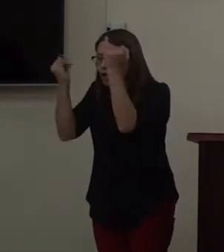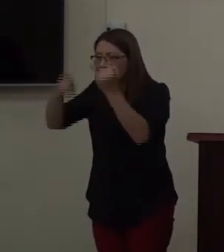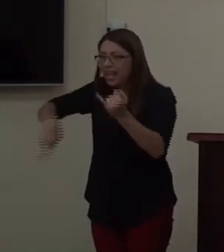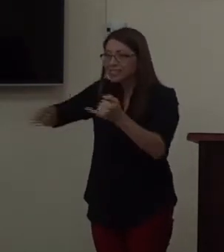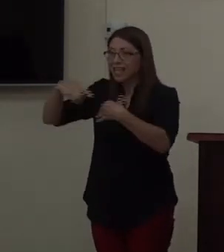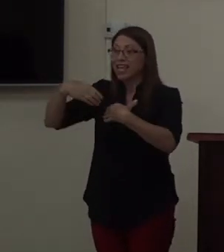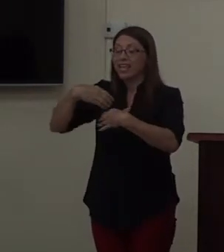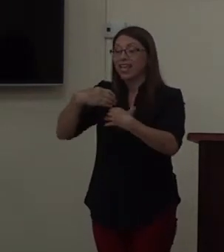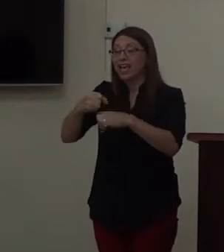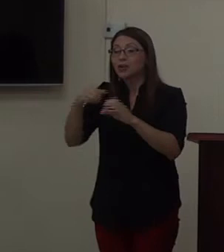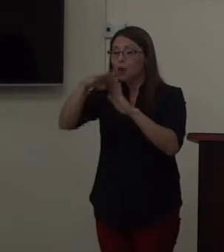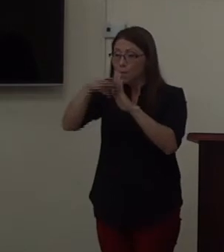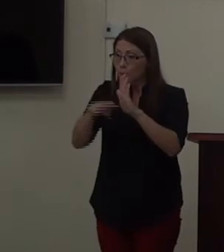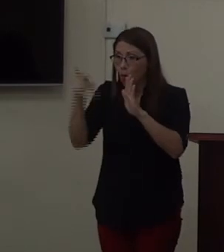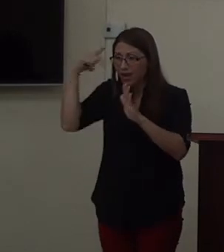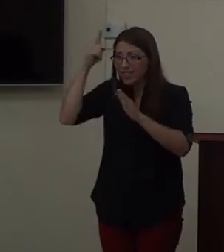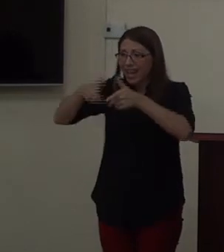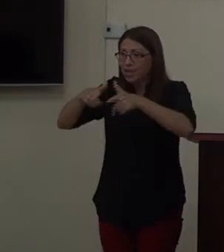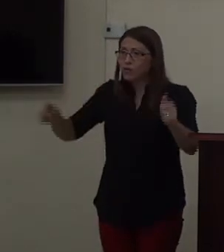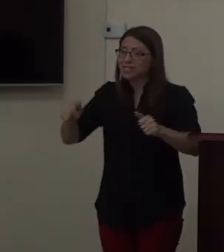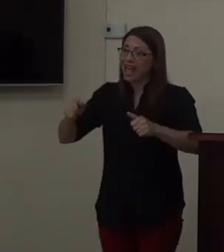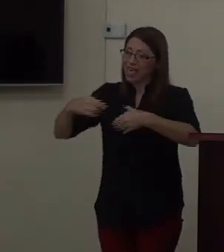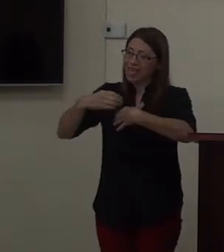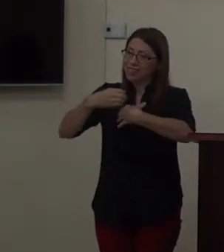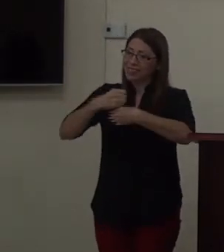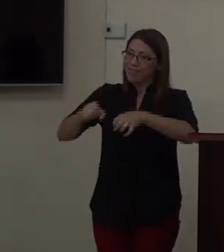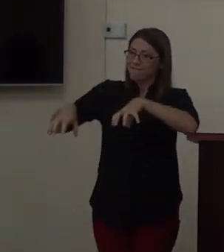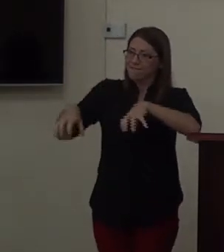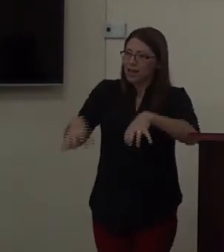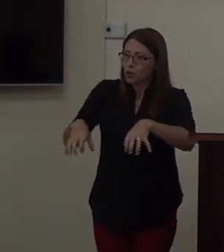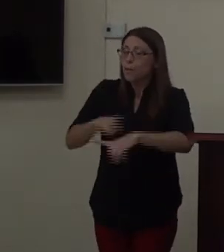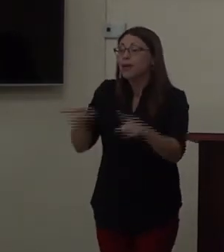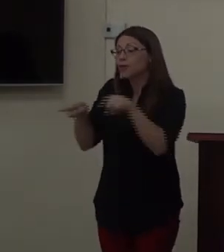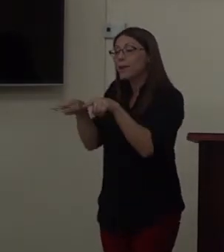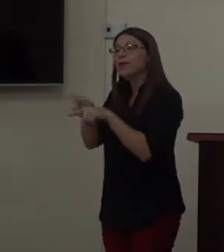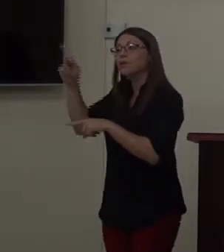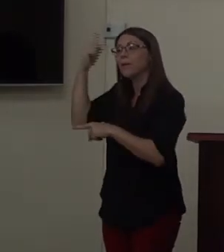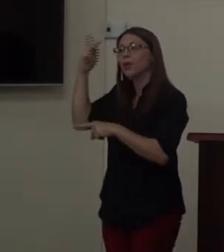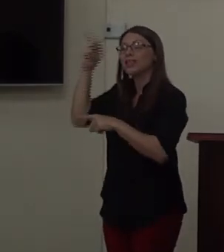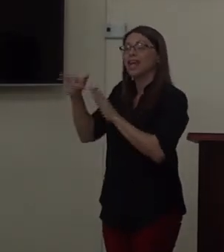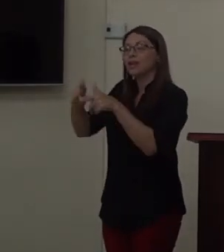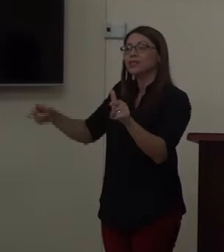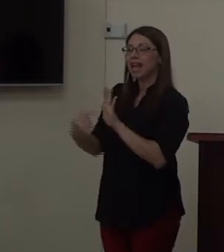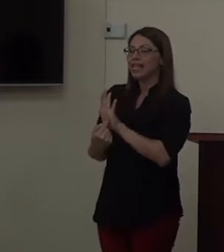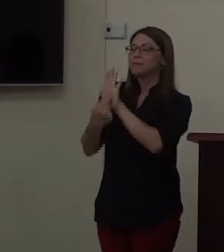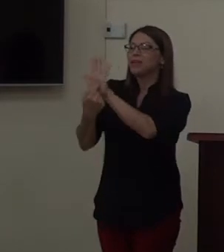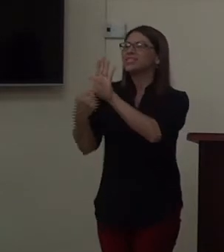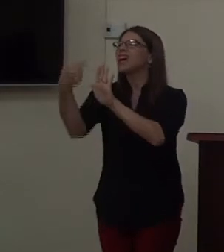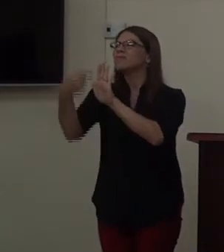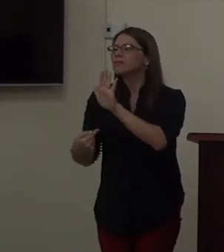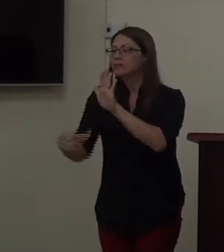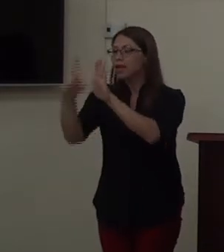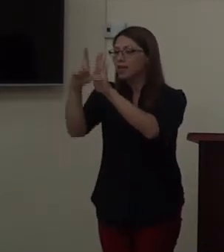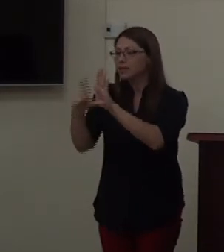una política de lingüística de facto, pero también tenemos una política lingüística explícita, que básicamente es legislación